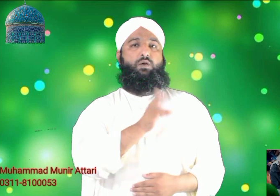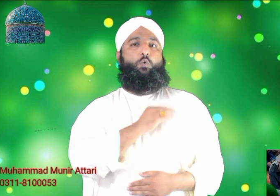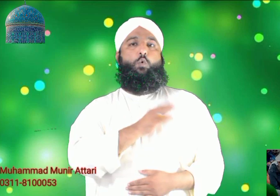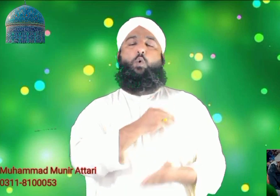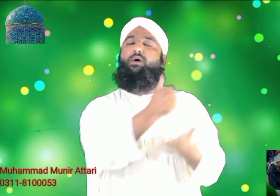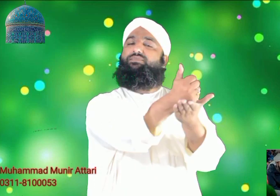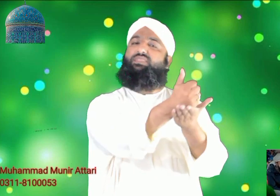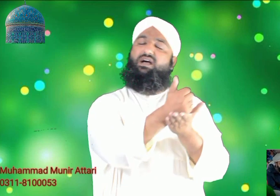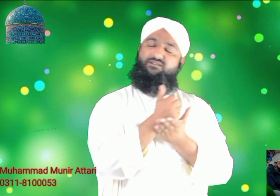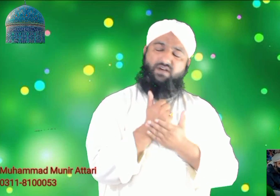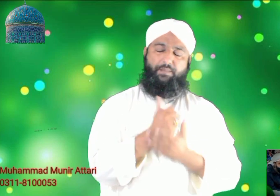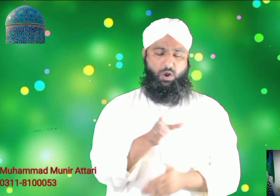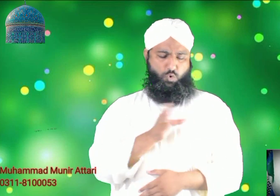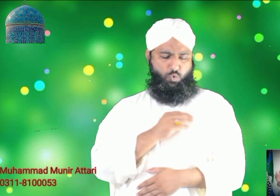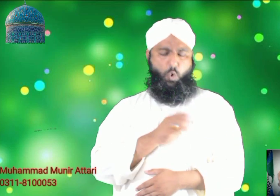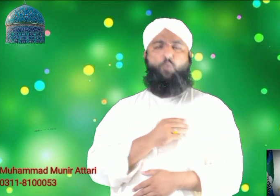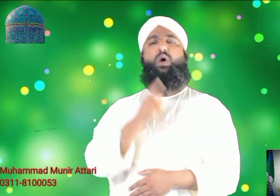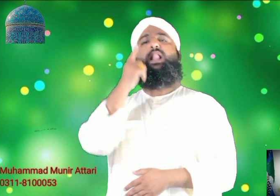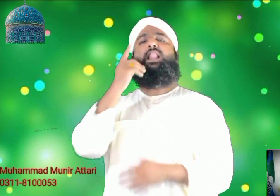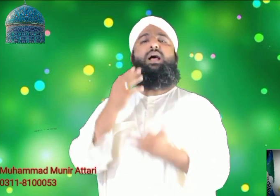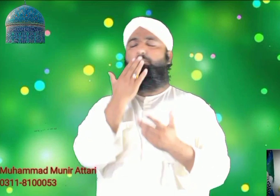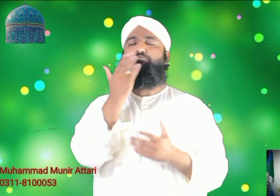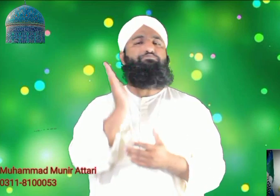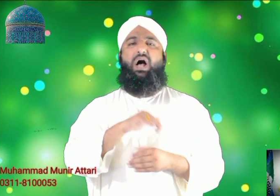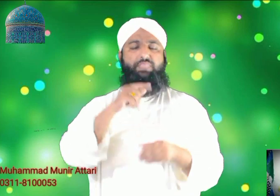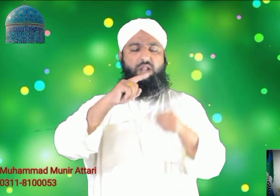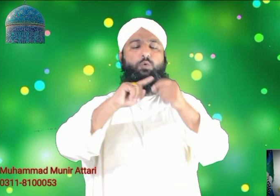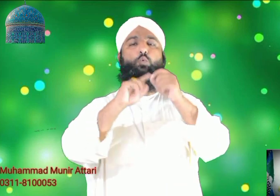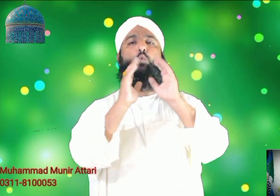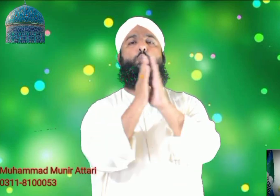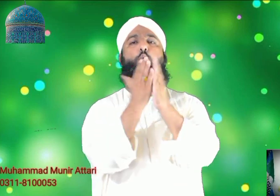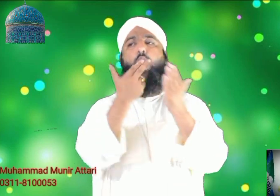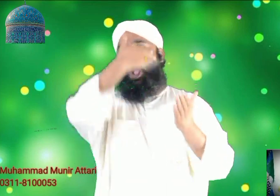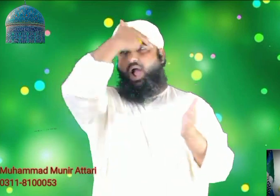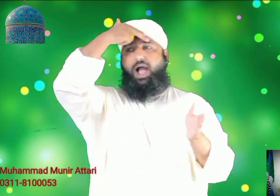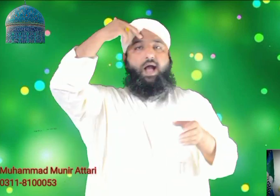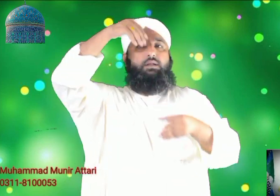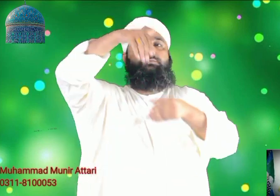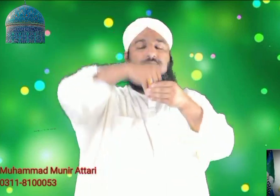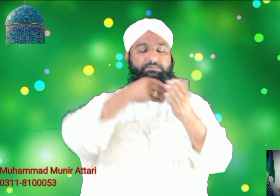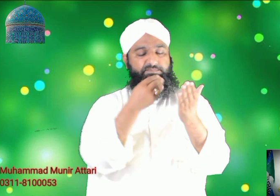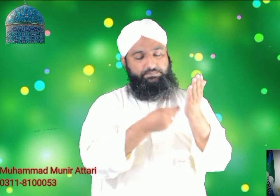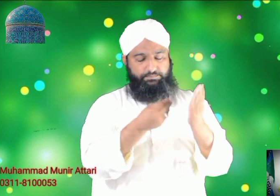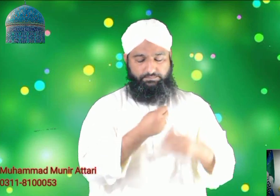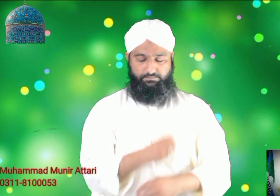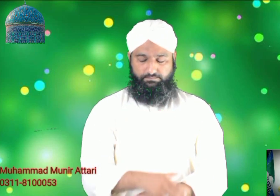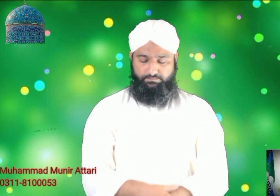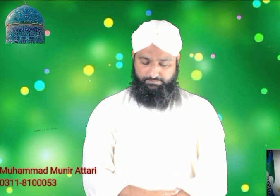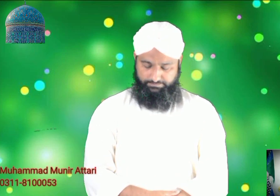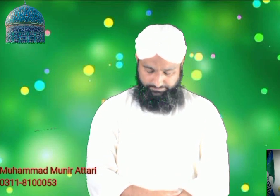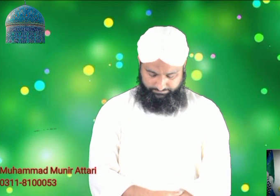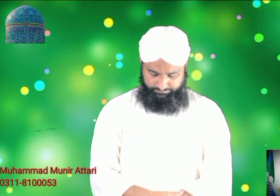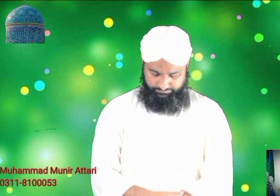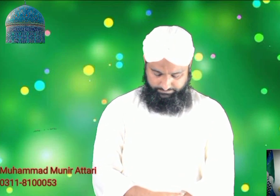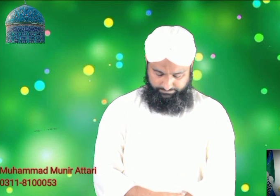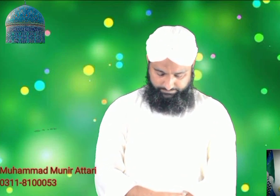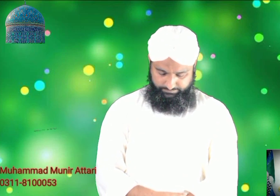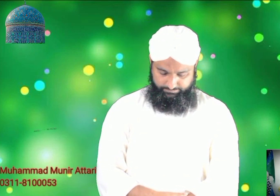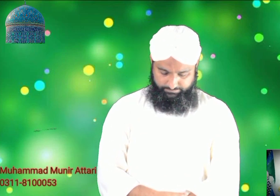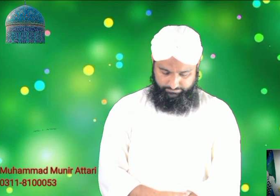خوف خدا جو ہے اس کے بارے میں قرآن فرماتا ہے یا ایھا الذین آمنوا اتقوا اللہ حق